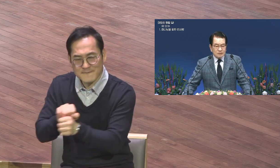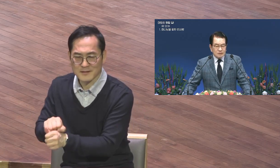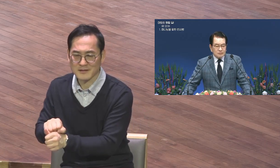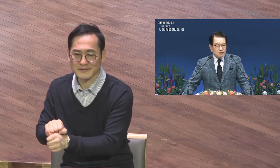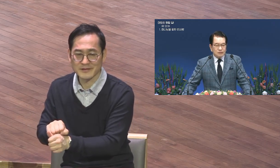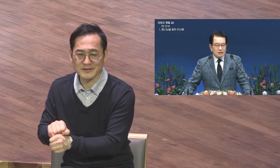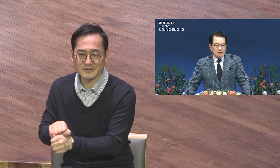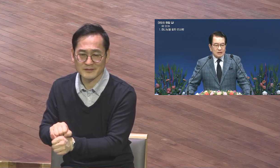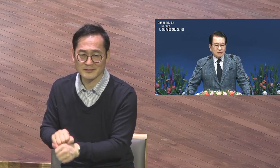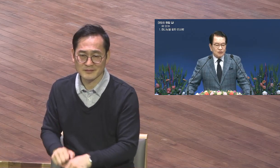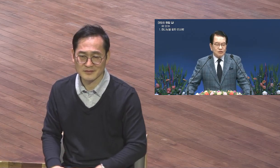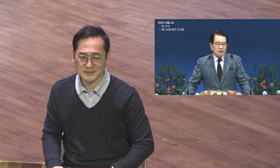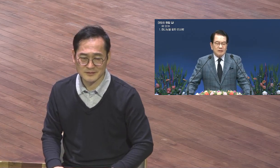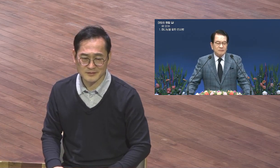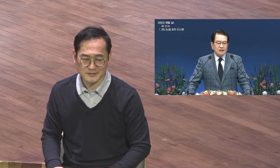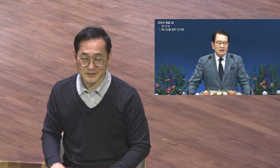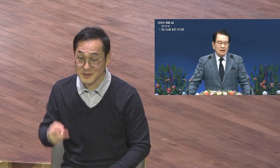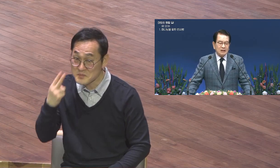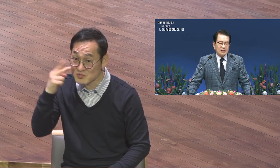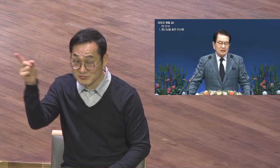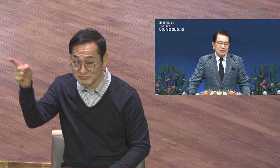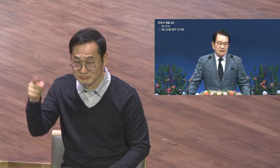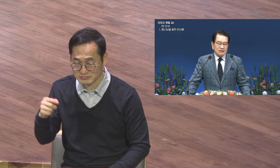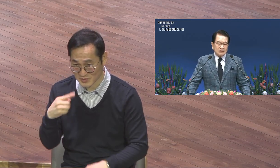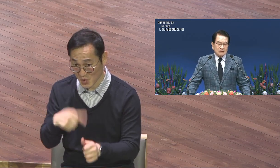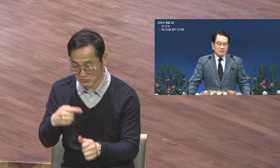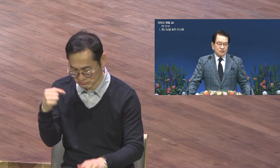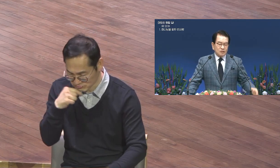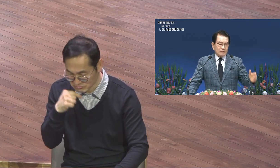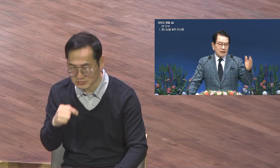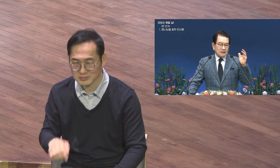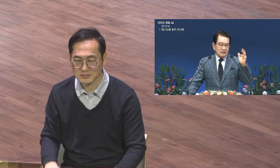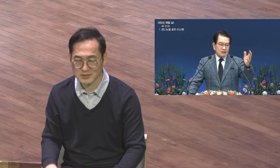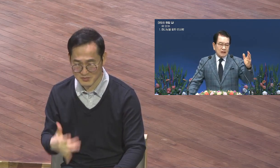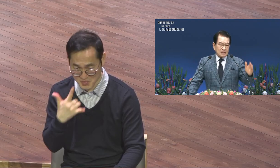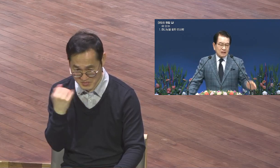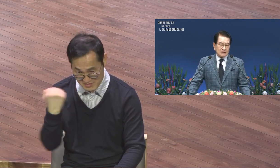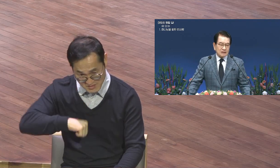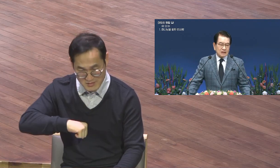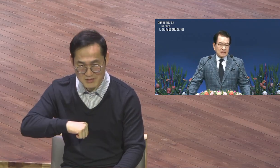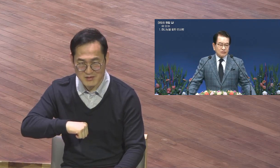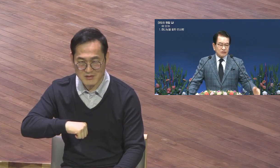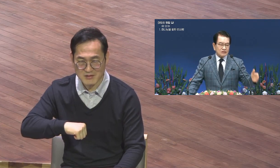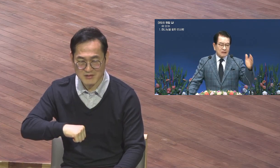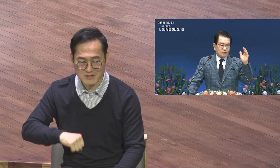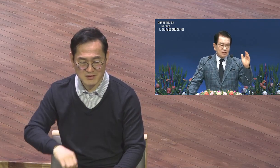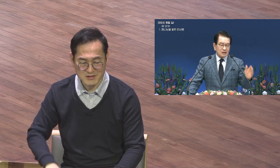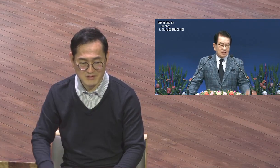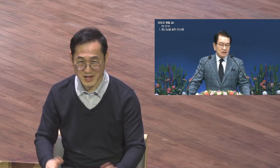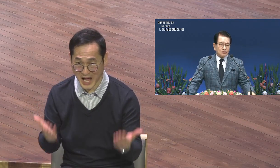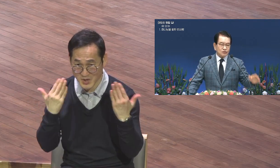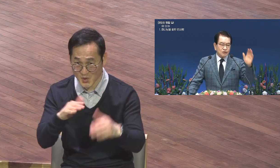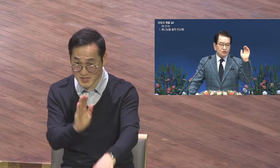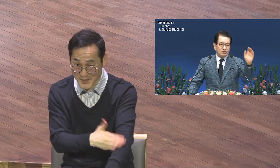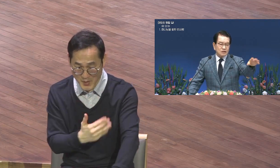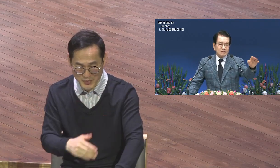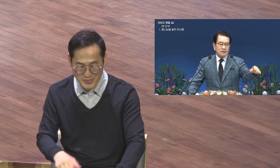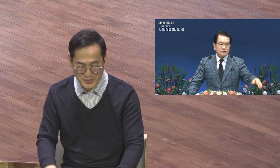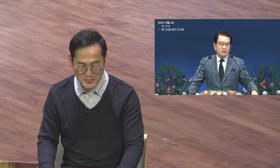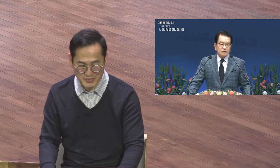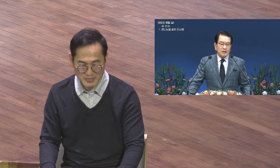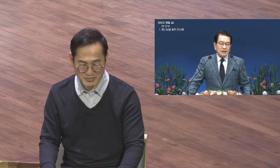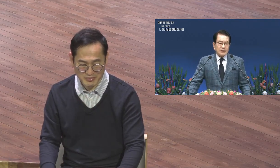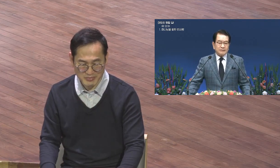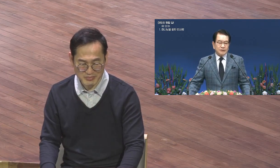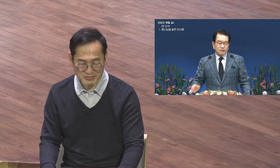잘못하면. 미국 같은데 교육 엄합니다. 부모 말 안 들었다. 학교에서 잘못했다. 너 우유 일주일 먹지